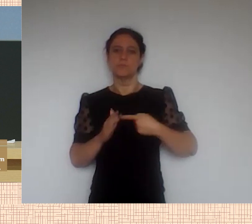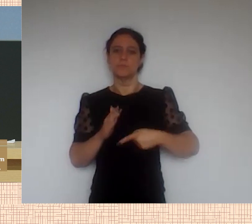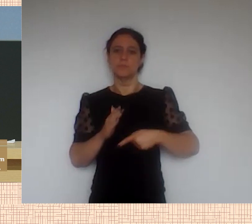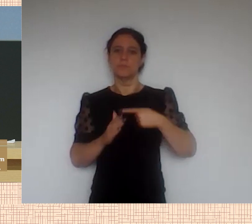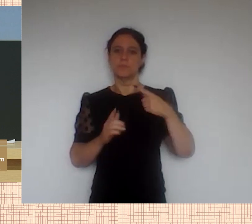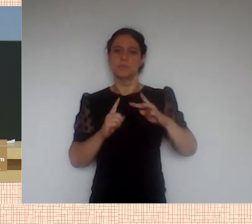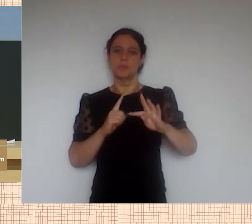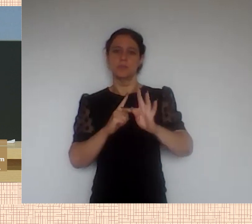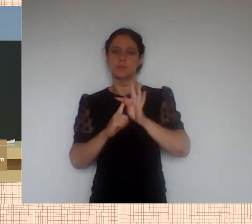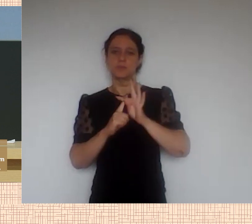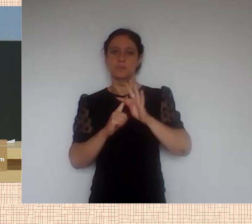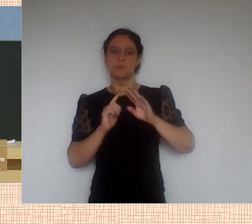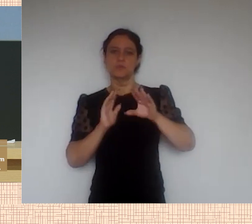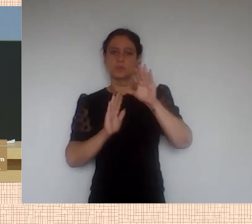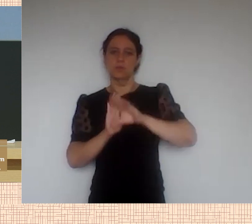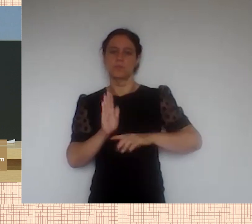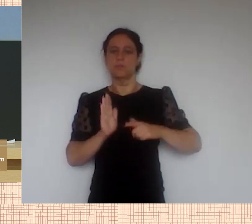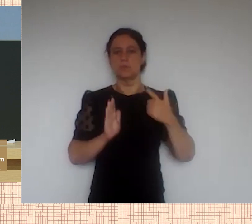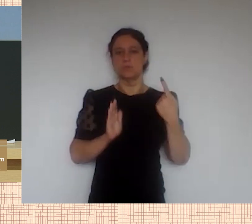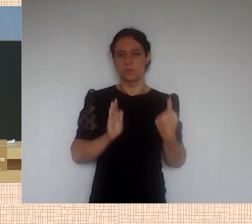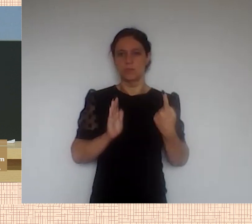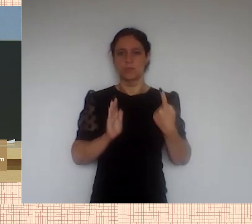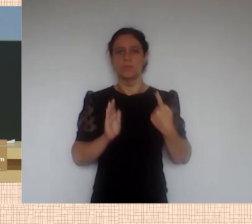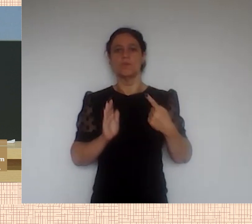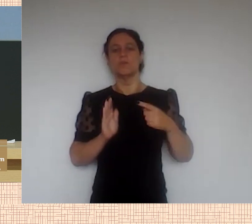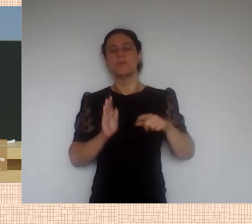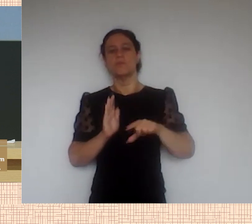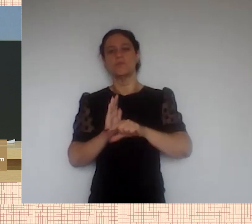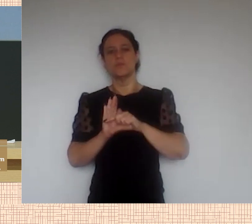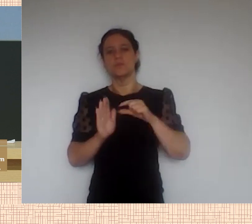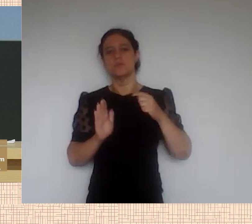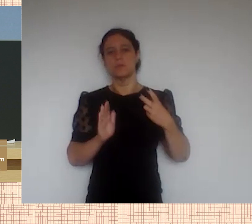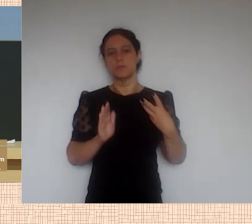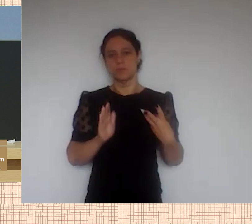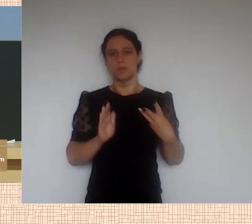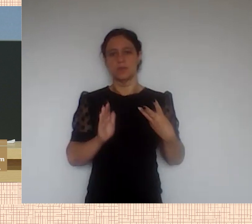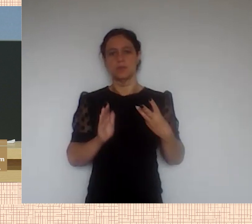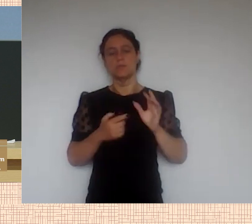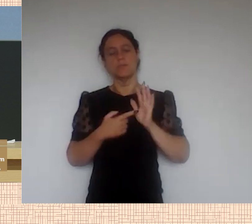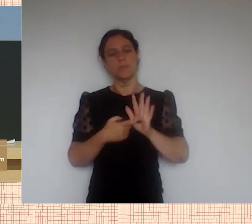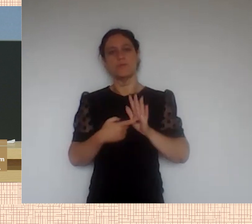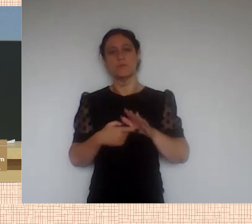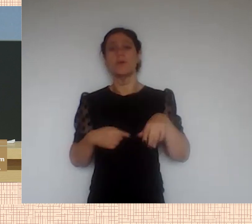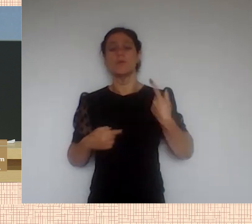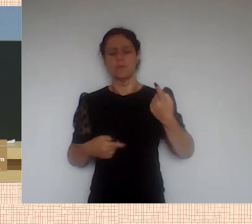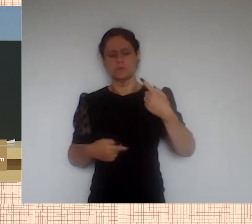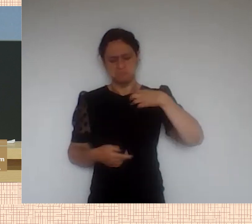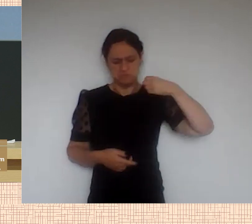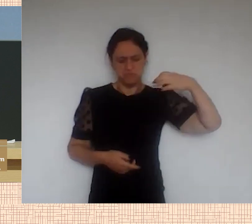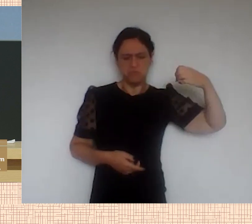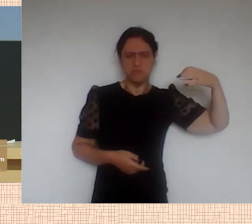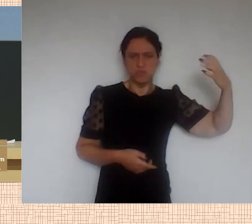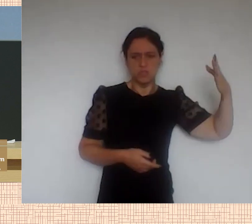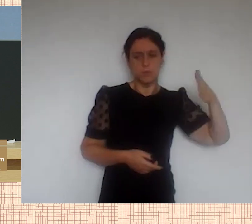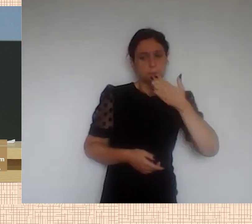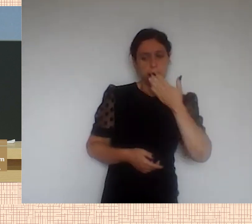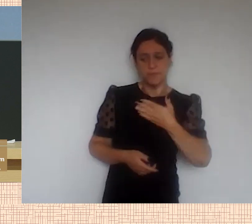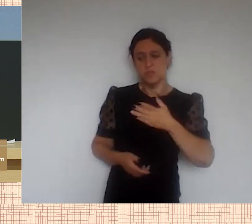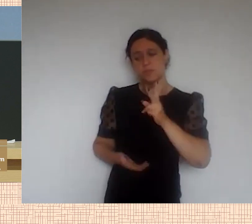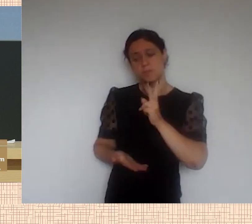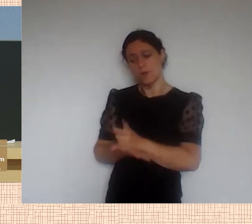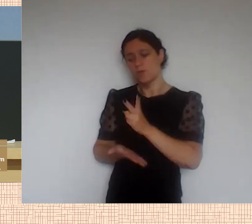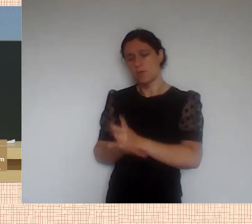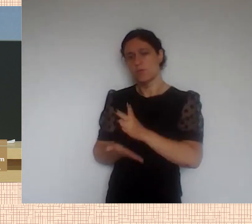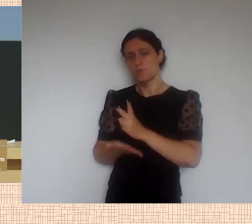roguei permanecesses ainda em Éfeso, para admoestares a certas pessoas, a fim de que não